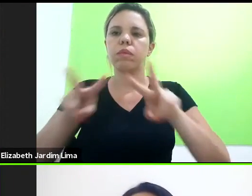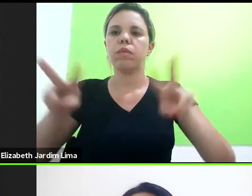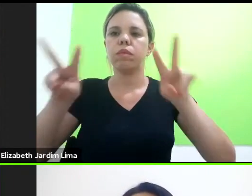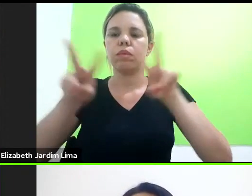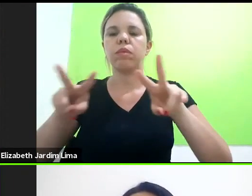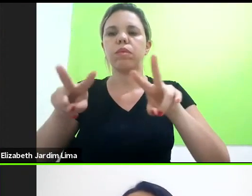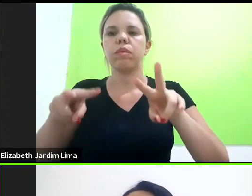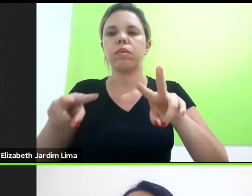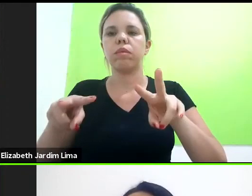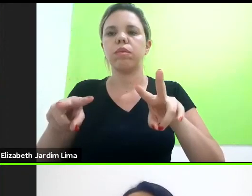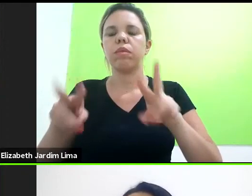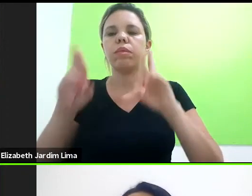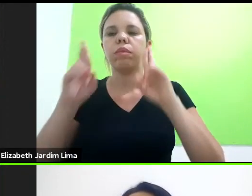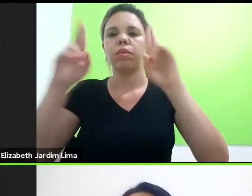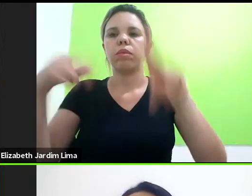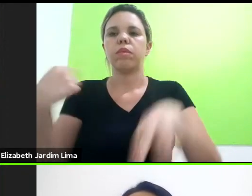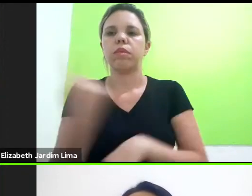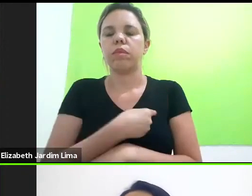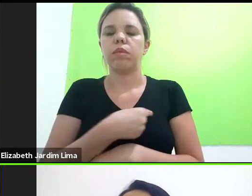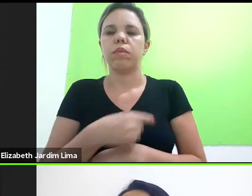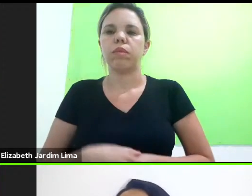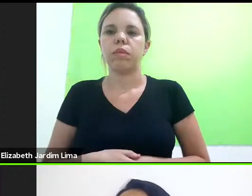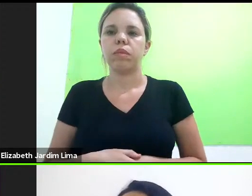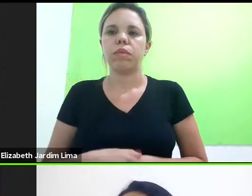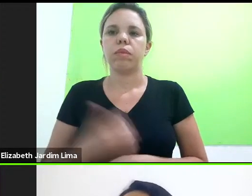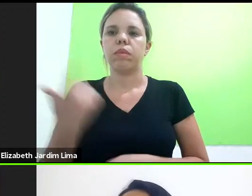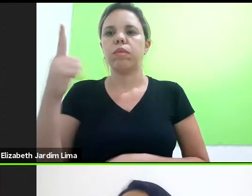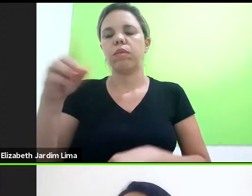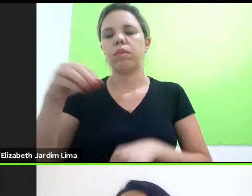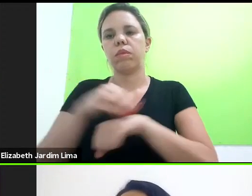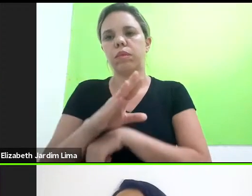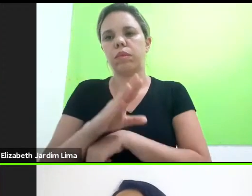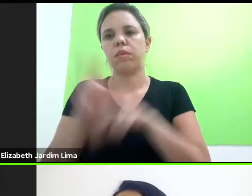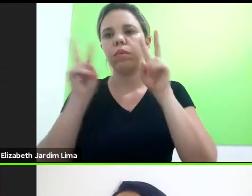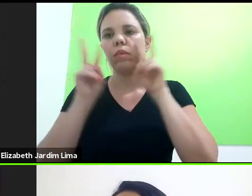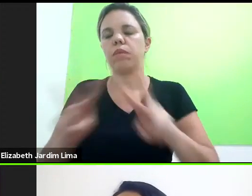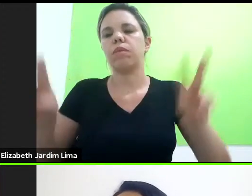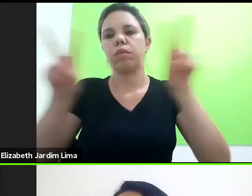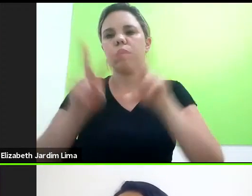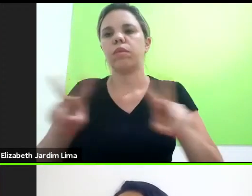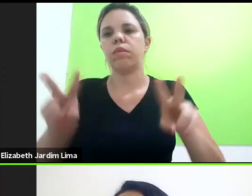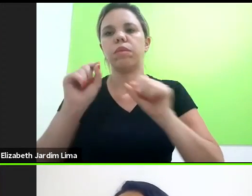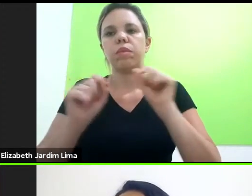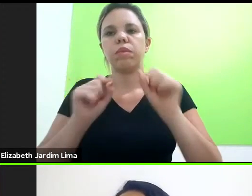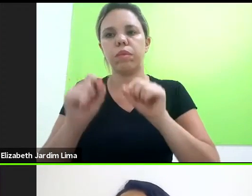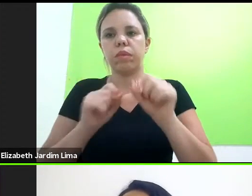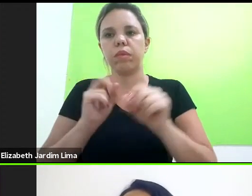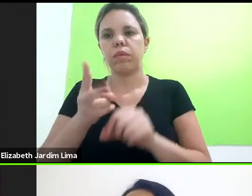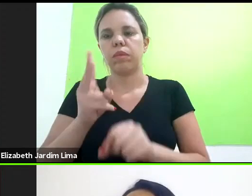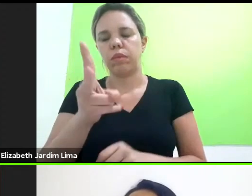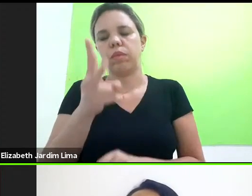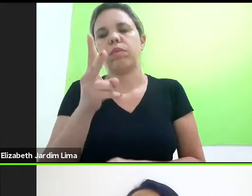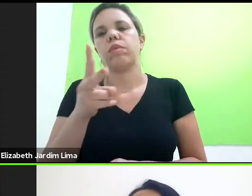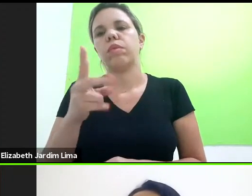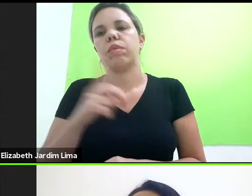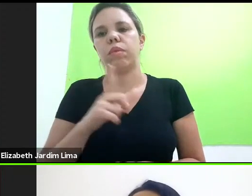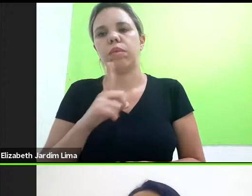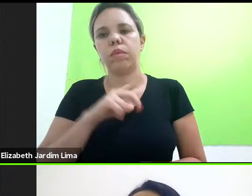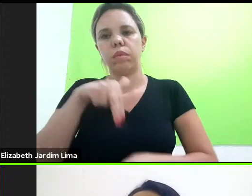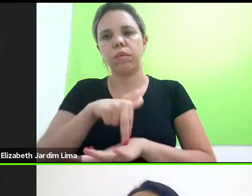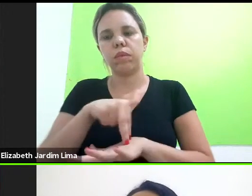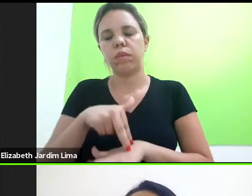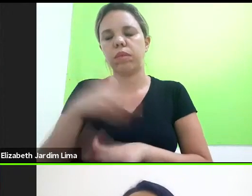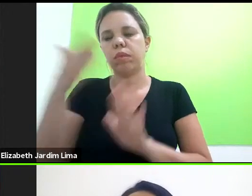a nosso respeito, ou trazer visibilidade a quem sempre se esteve